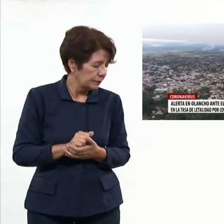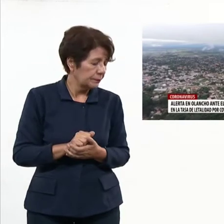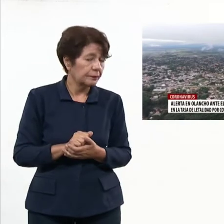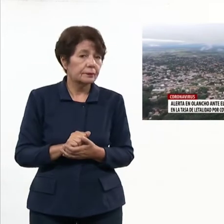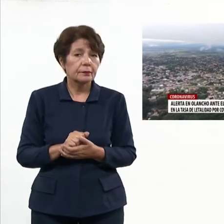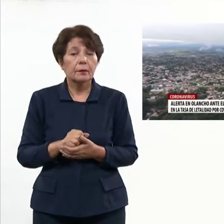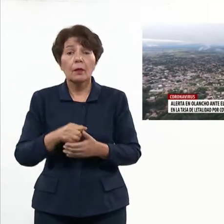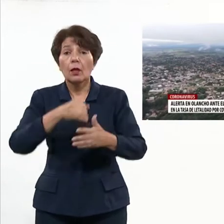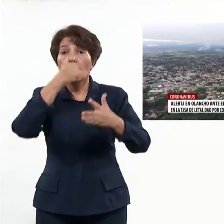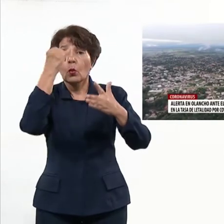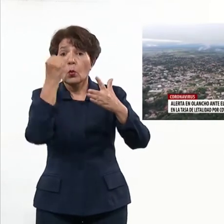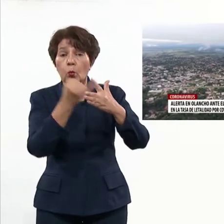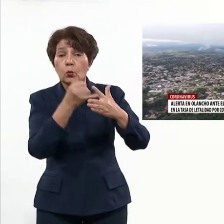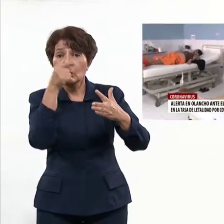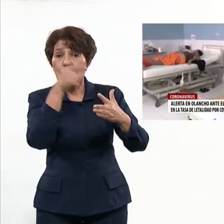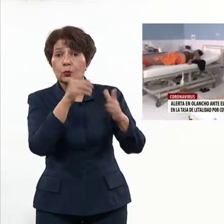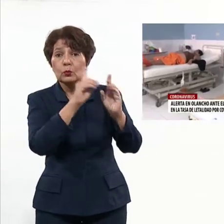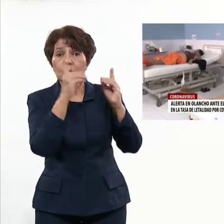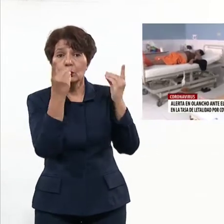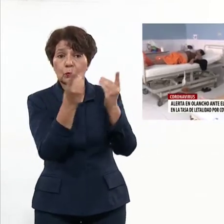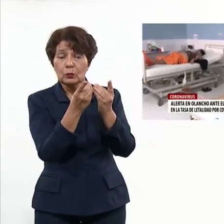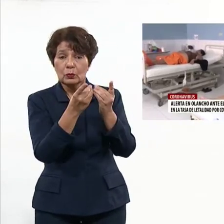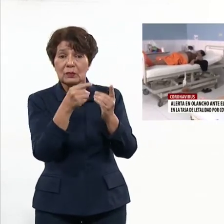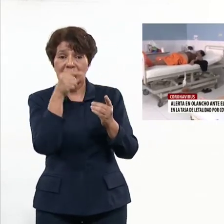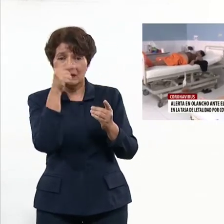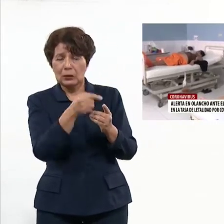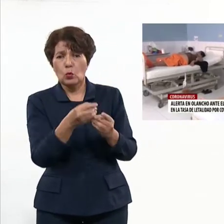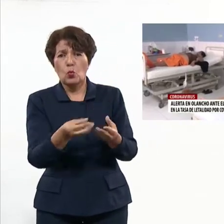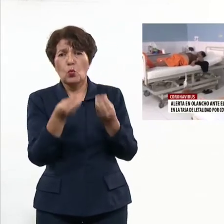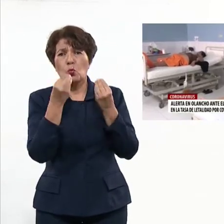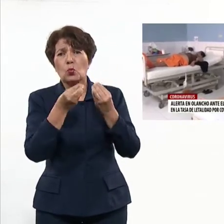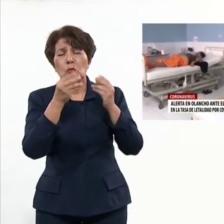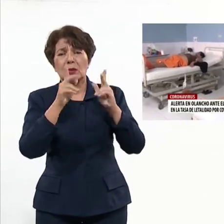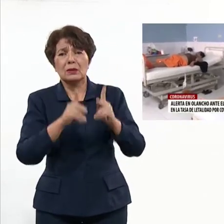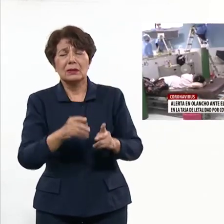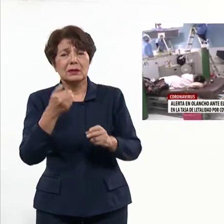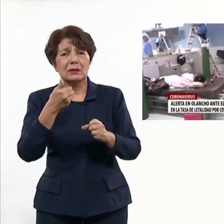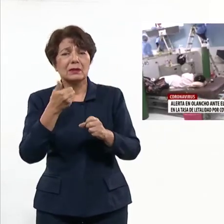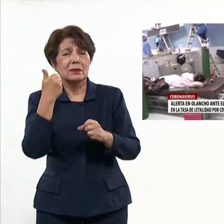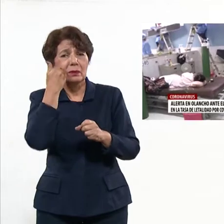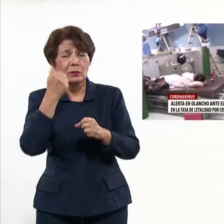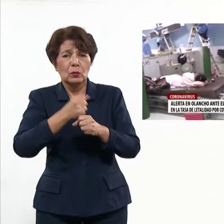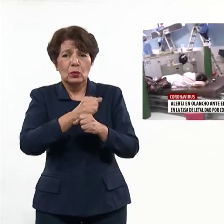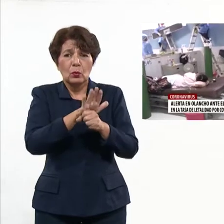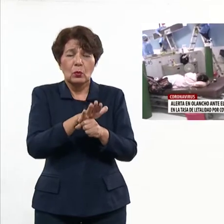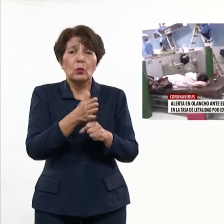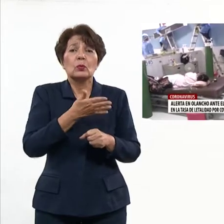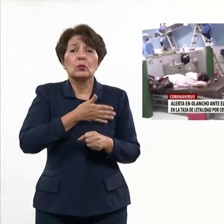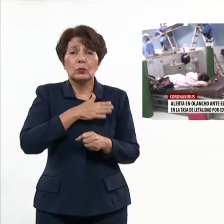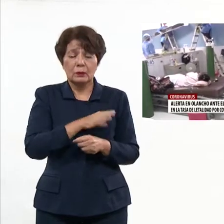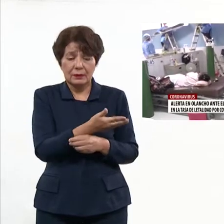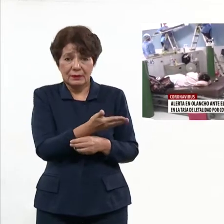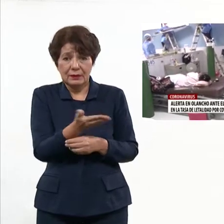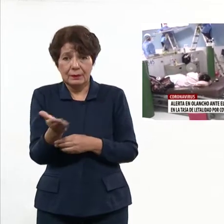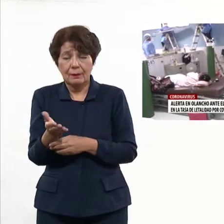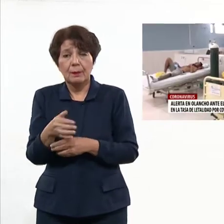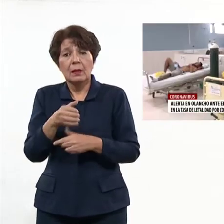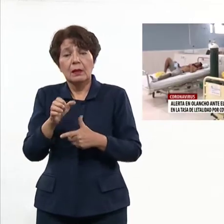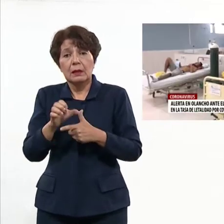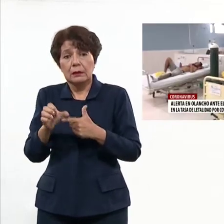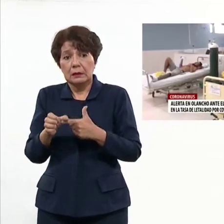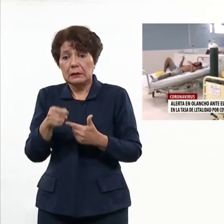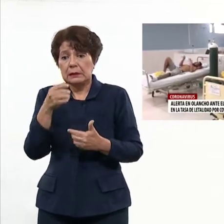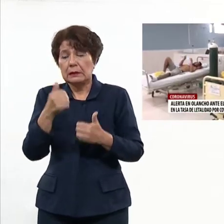olancho es uno de los departamentos del país donde mayor tasa de letalidad por kobe 19 se ha registrado ante este